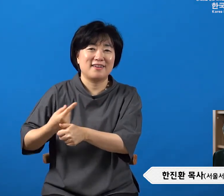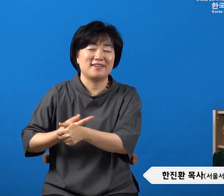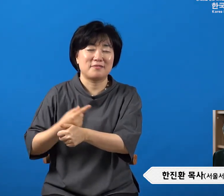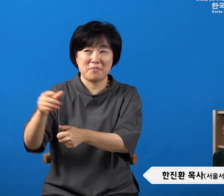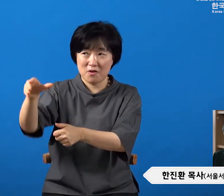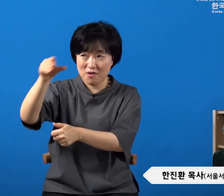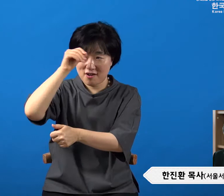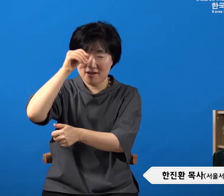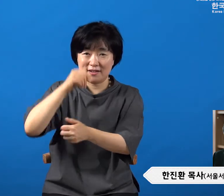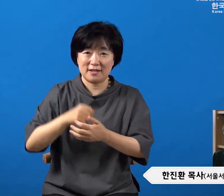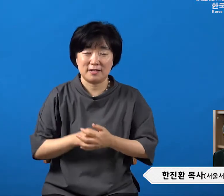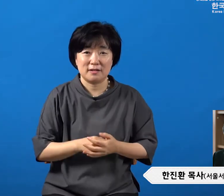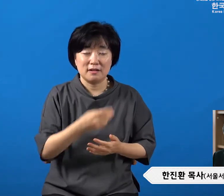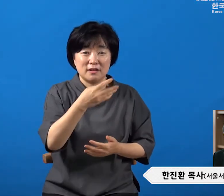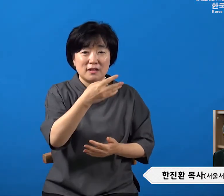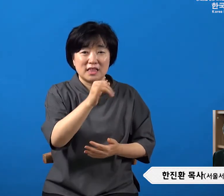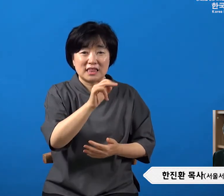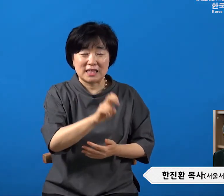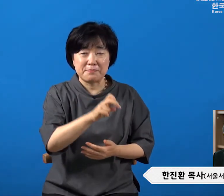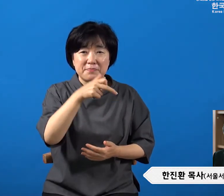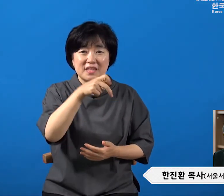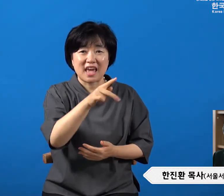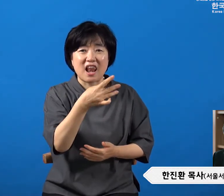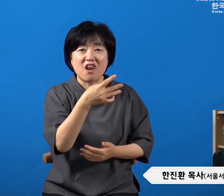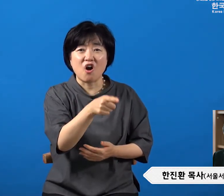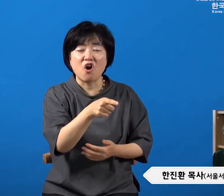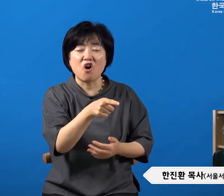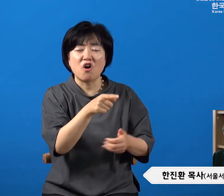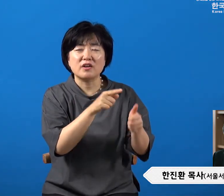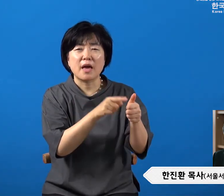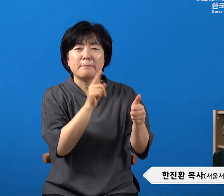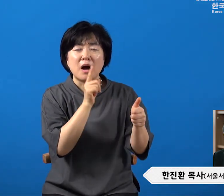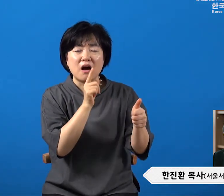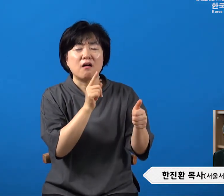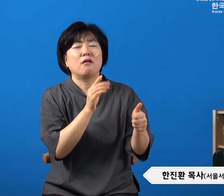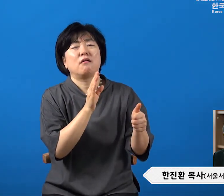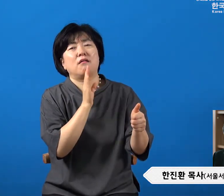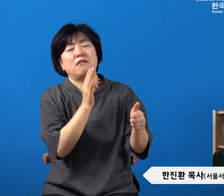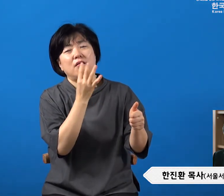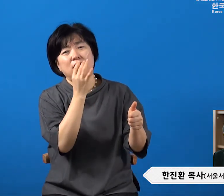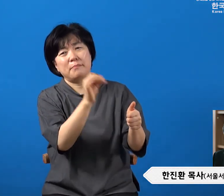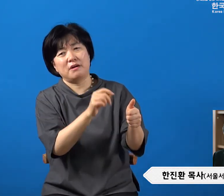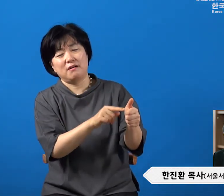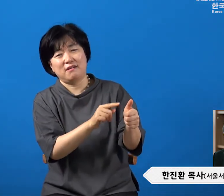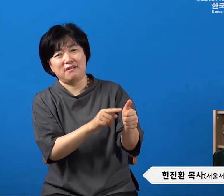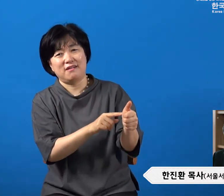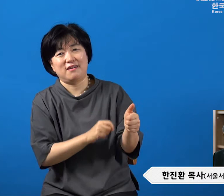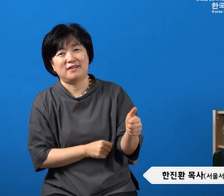되더라고 합니다. 저는 팀 켈러의 그 말이 굉장히 인상적이었습니다.